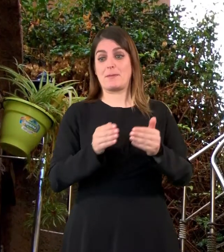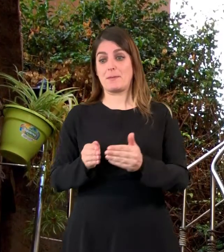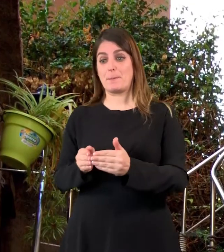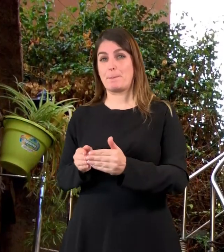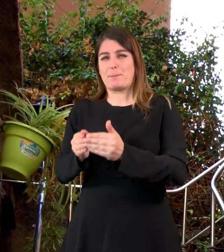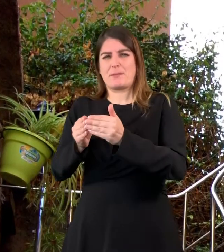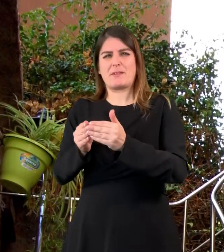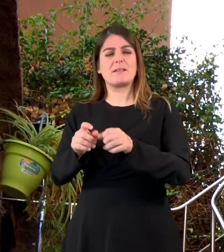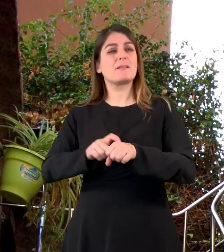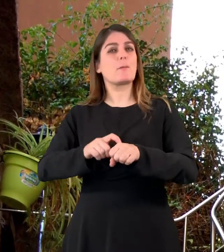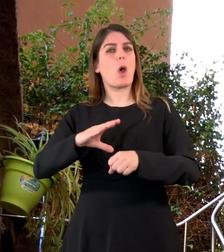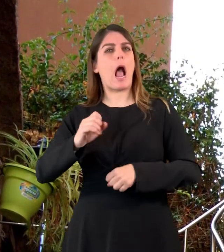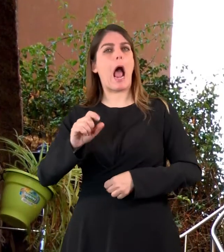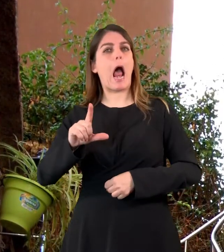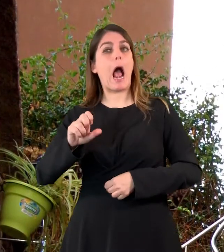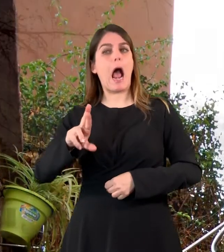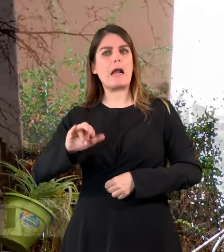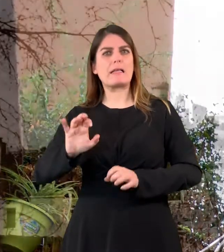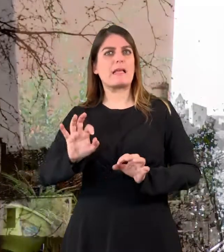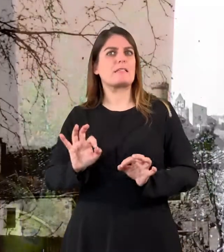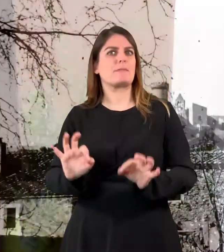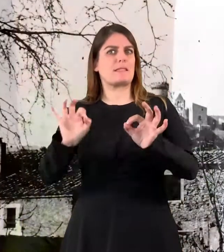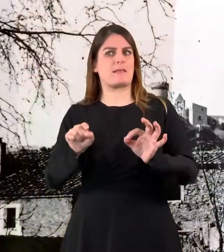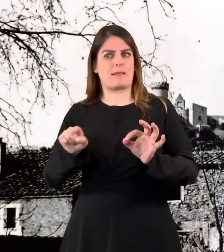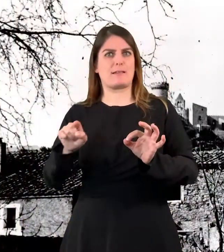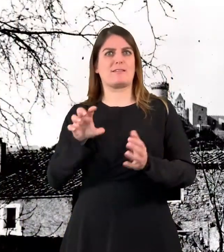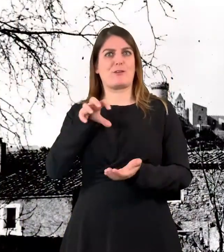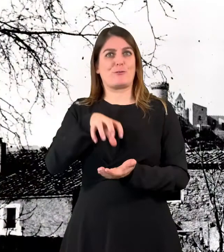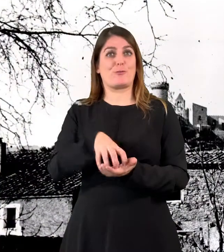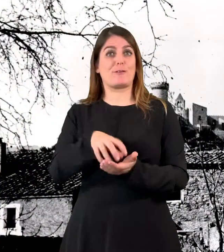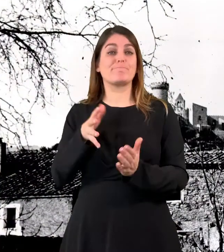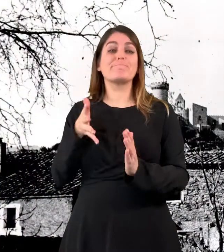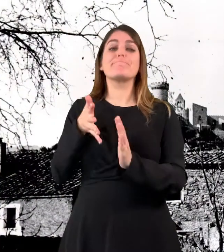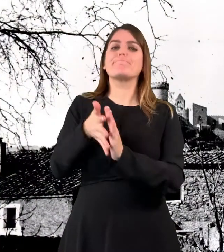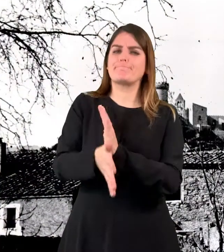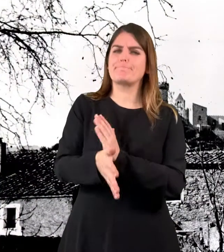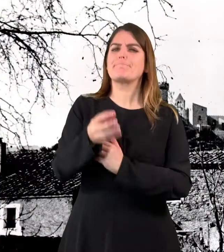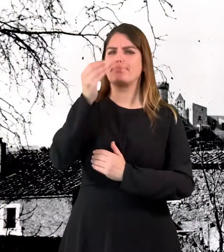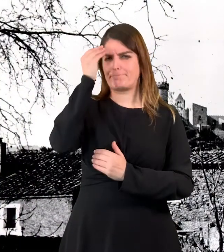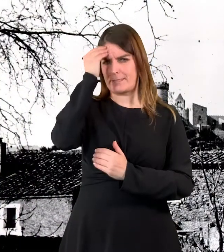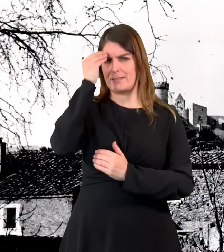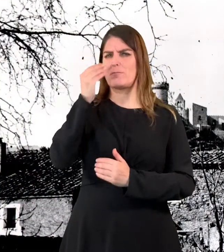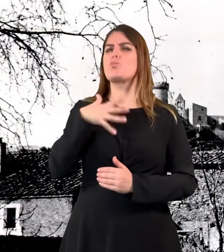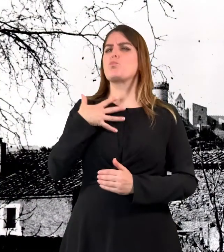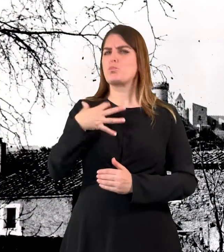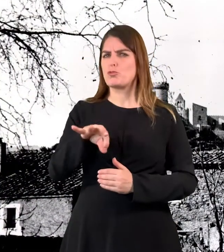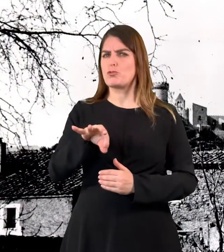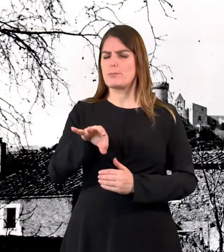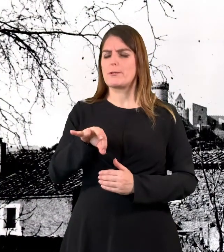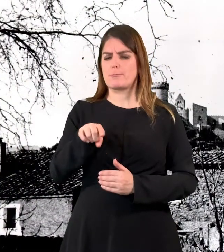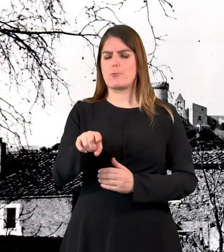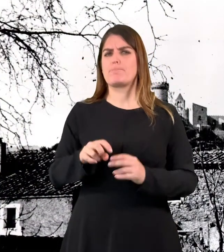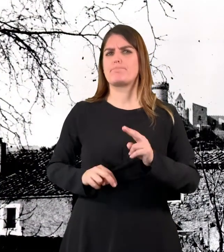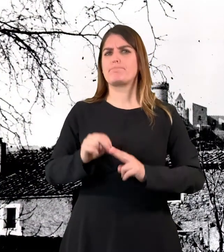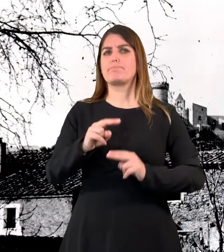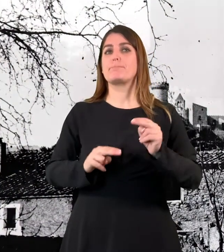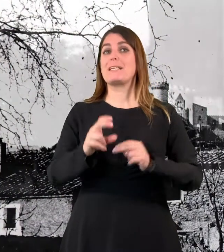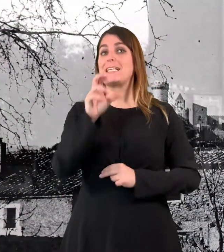i que només apareix en aquesta torre i en cap altra, ha fet pensar que podria ser del segle